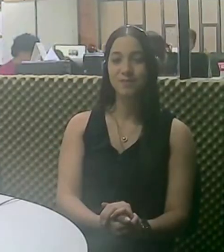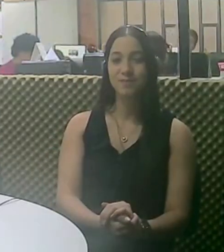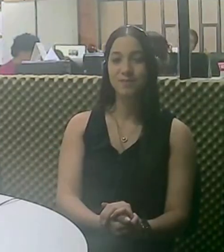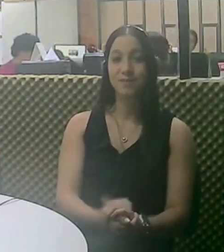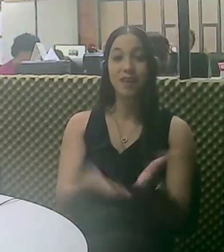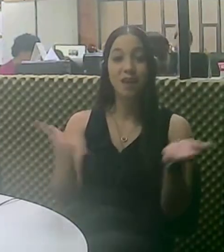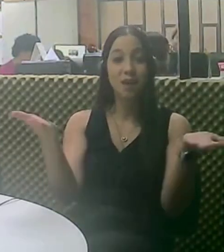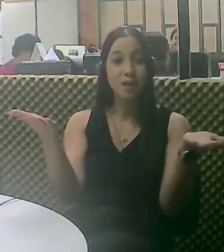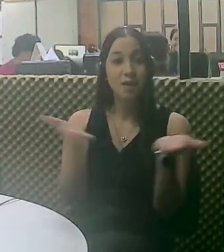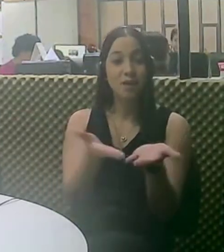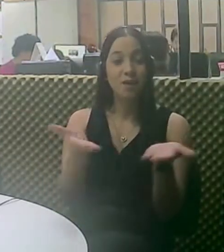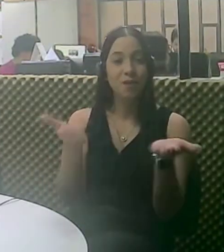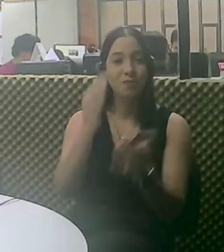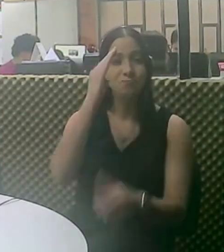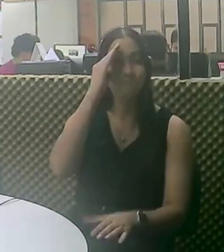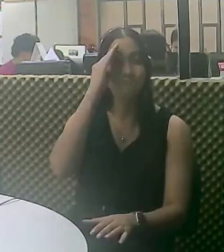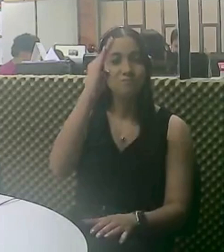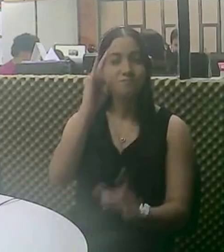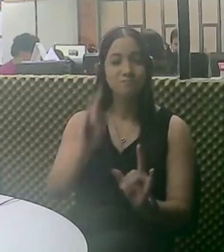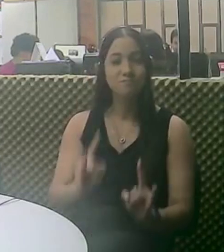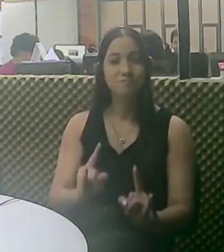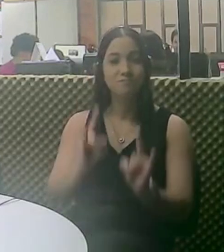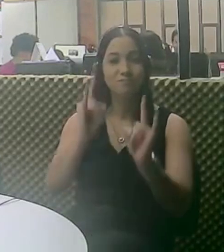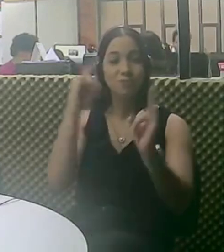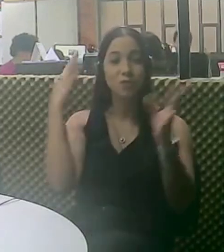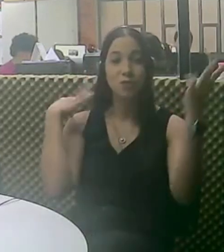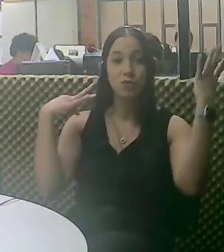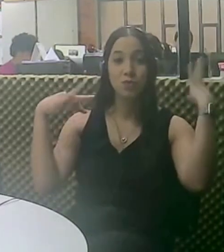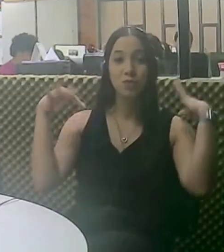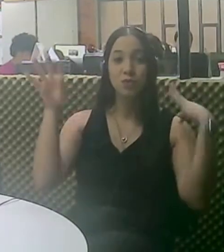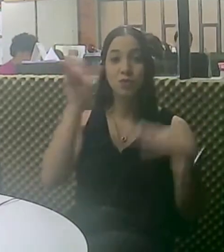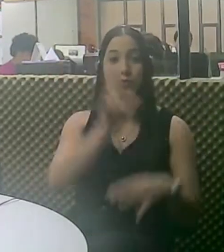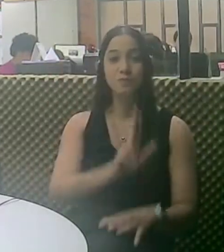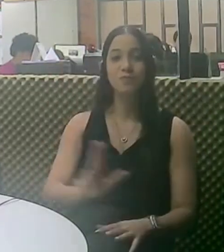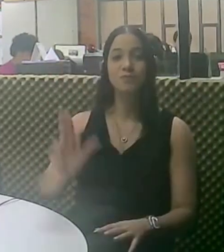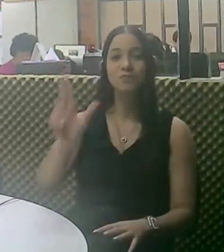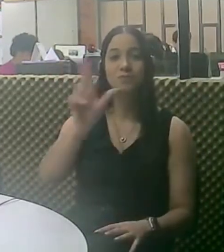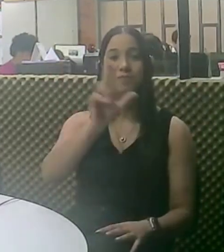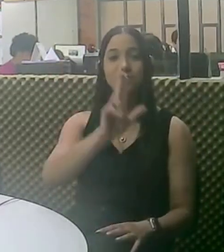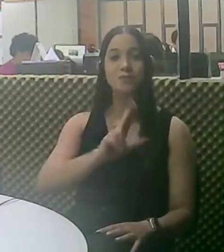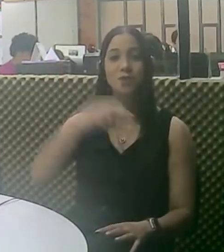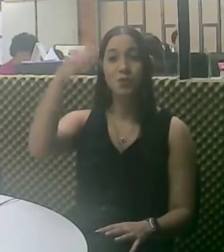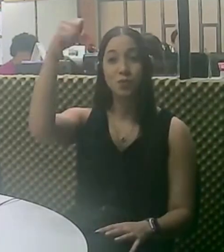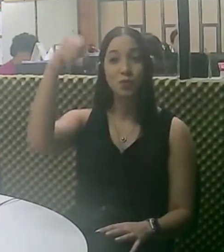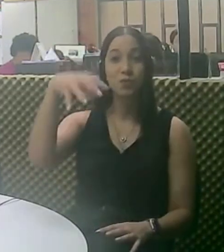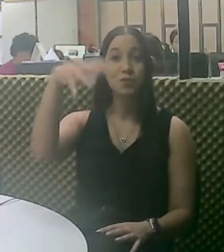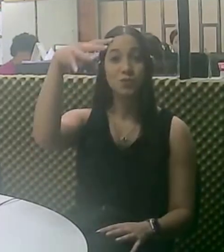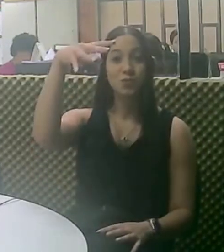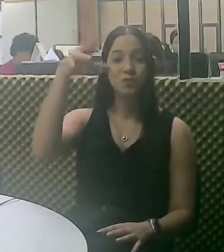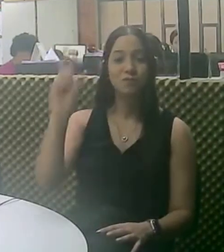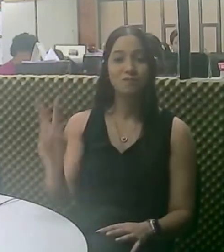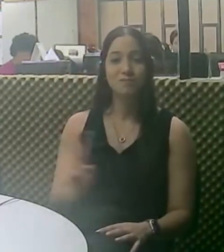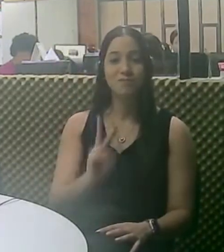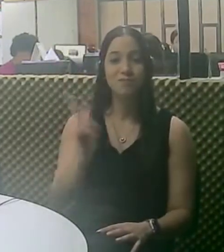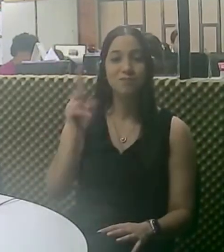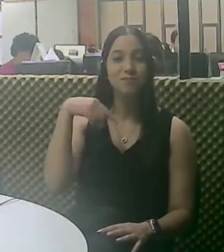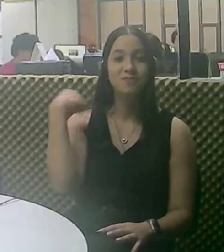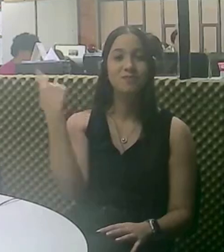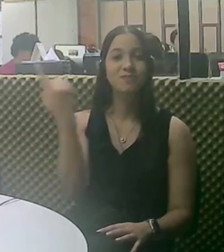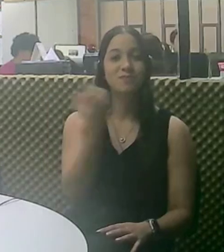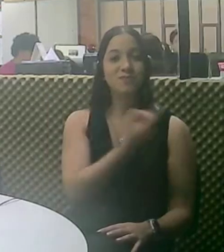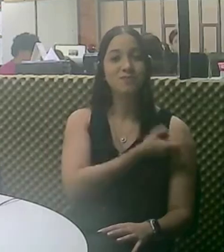E agora os principais prédios e pontos turísticos de Uberlândia estão iluminados, valorizando